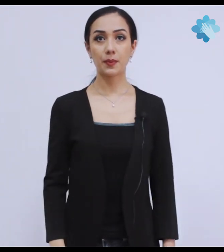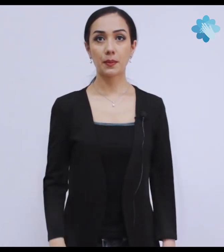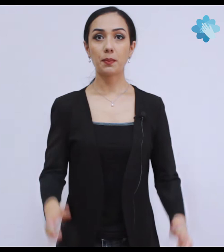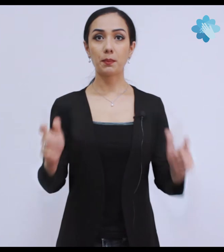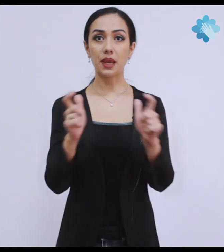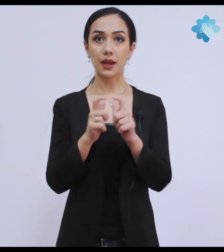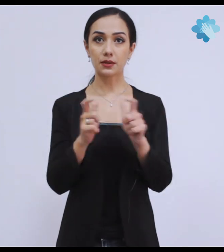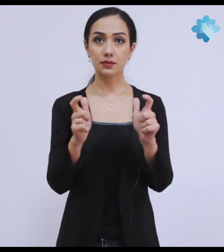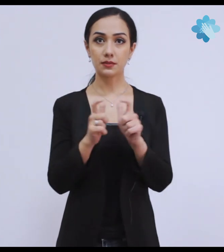билет